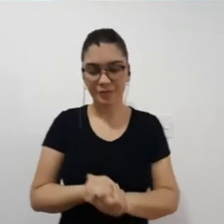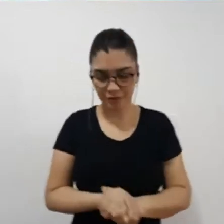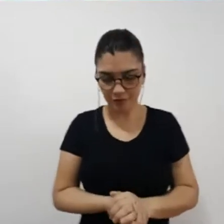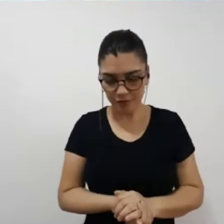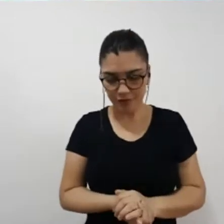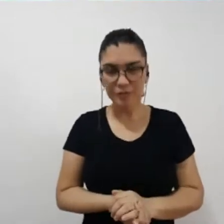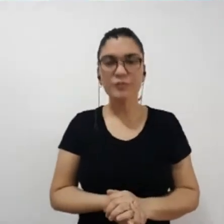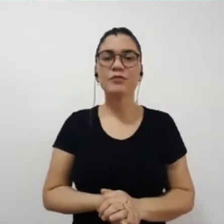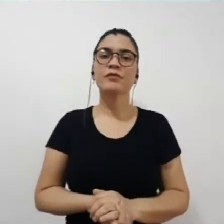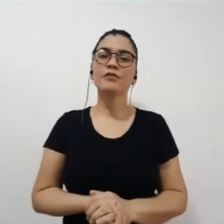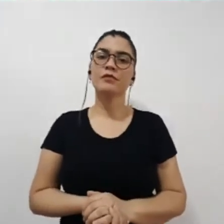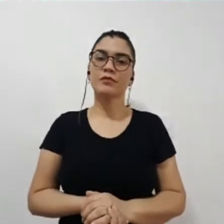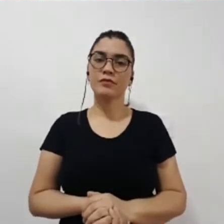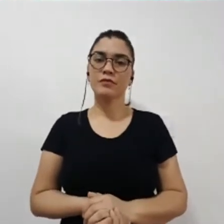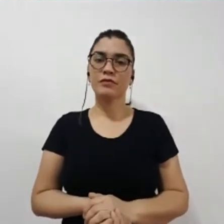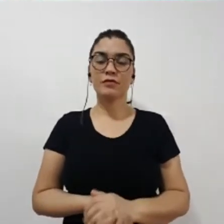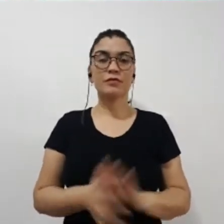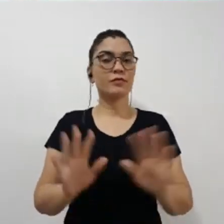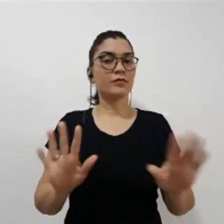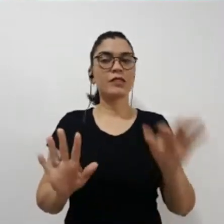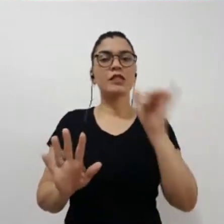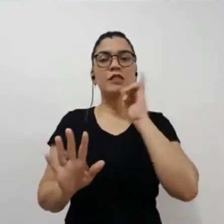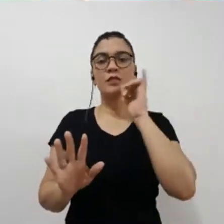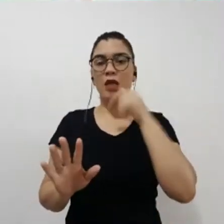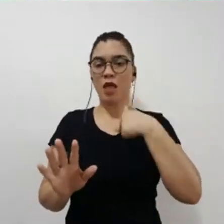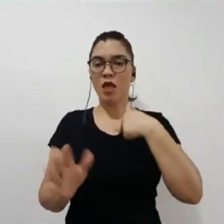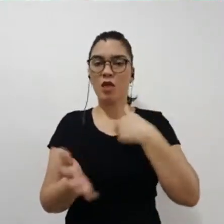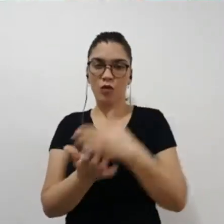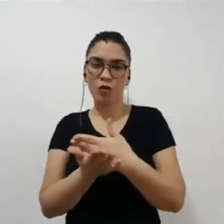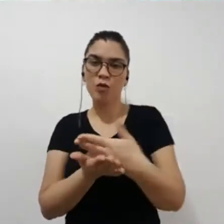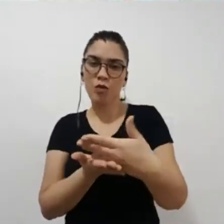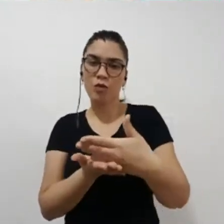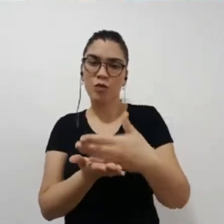Imagina, por exemplo, eu quando comecei a treinar,